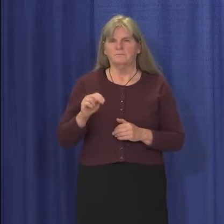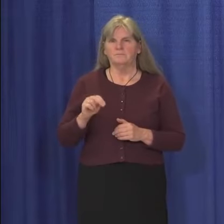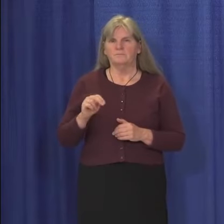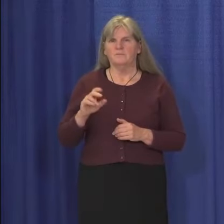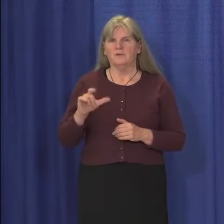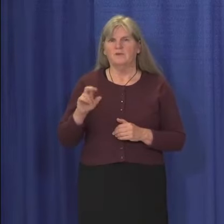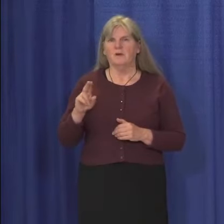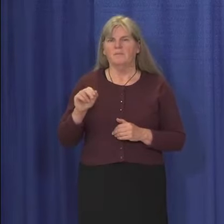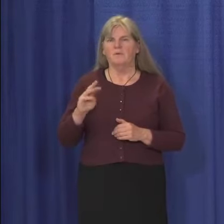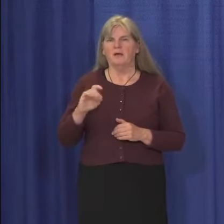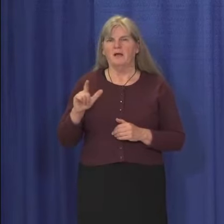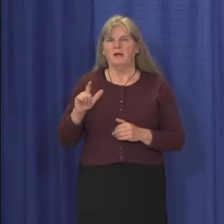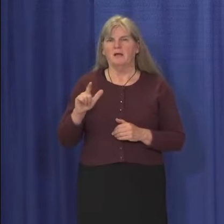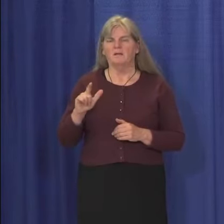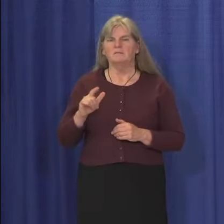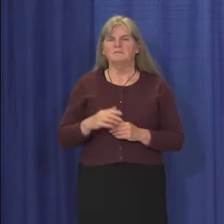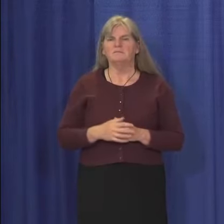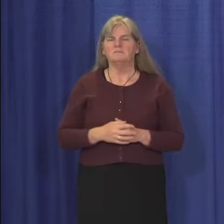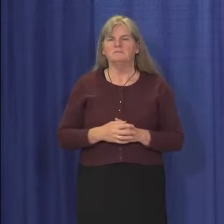boréale.